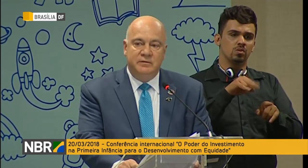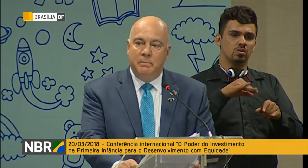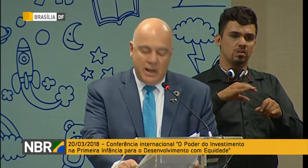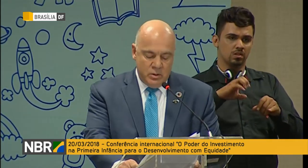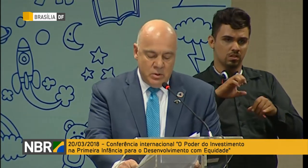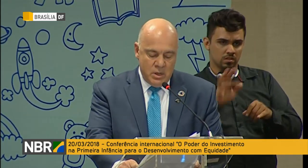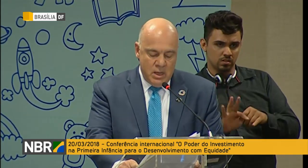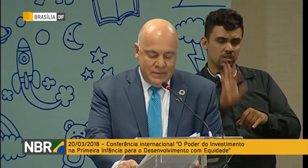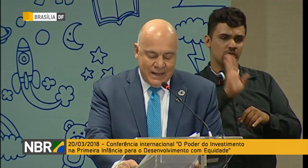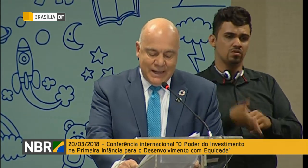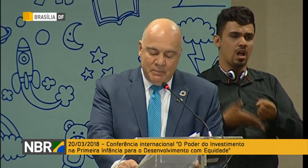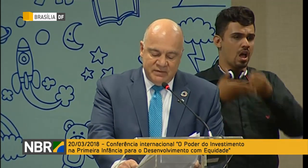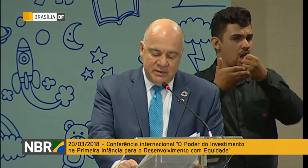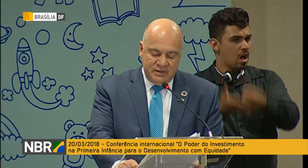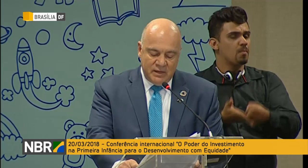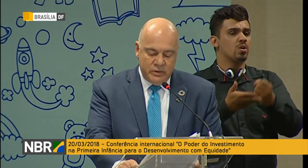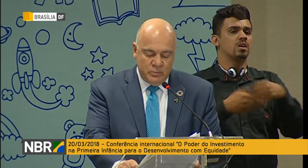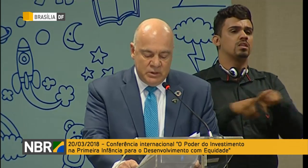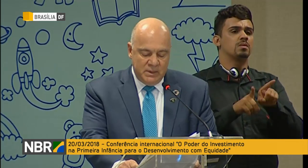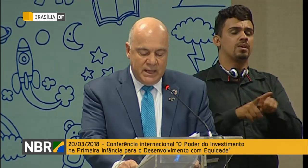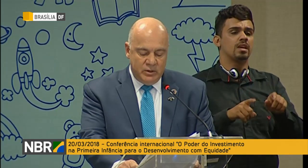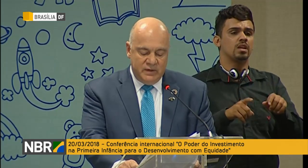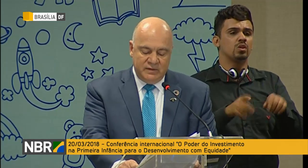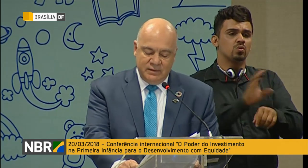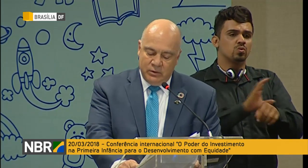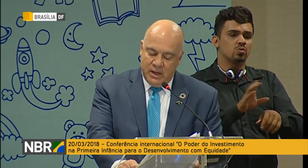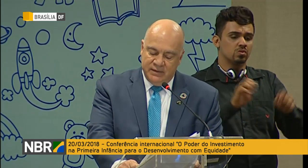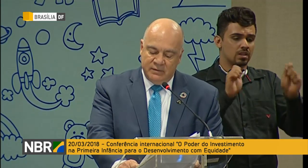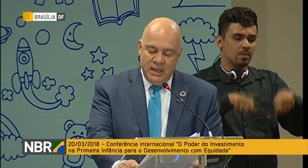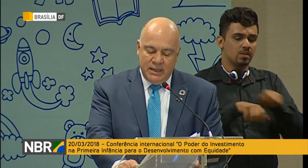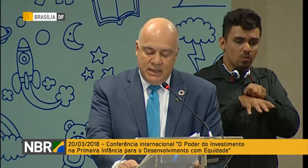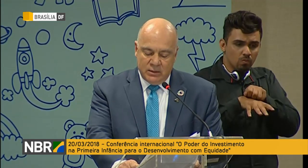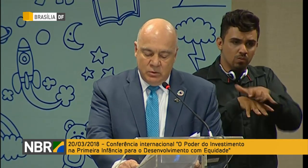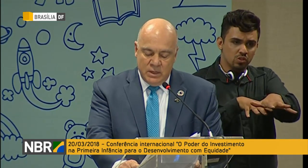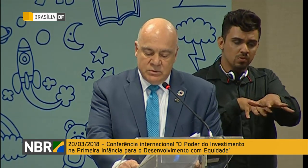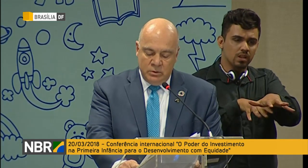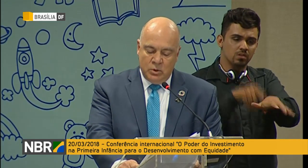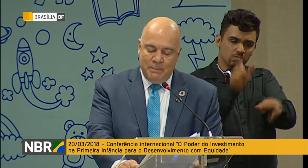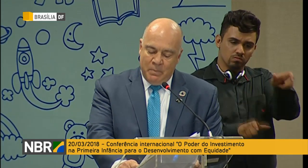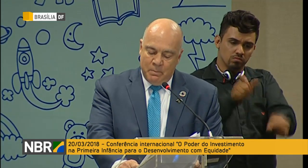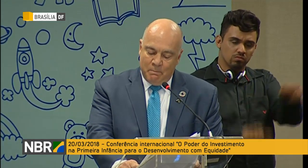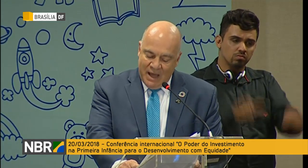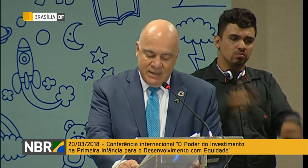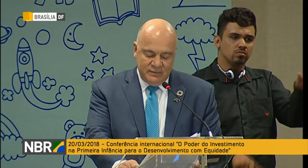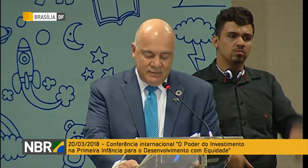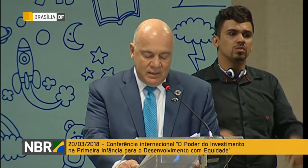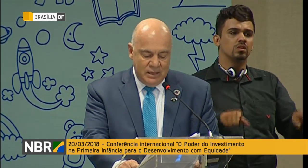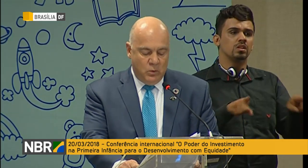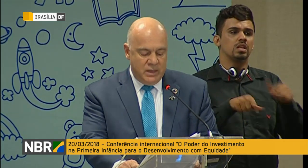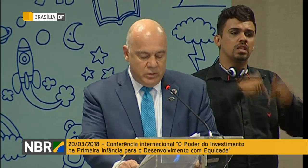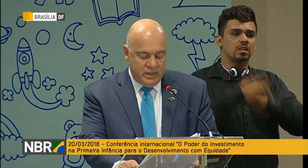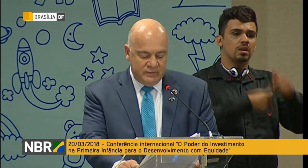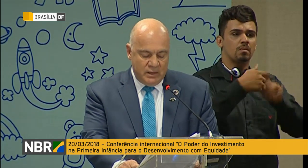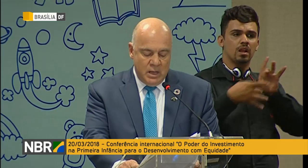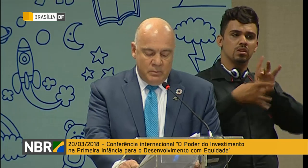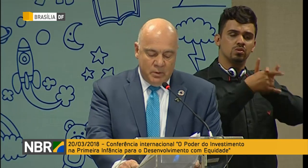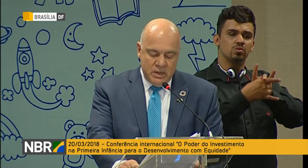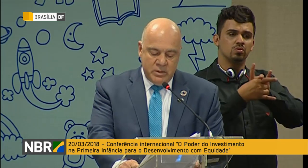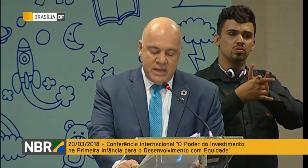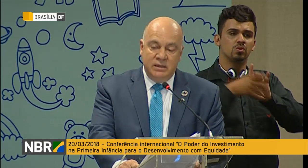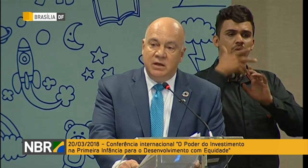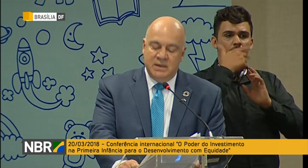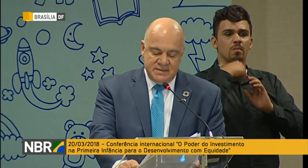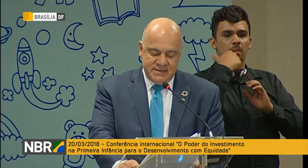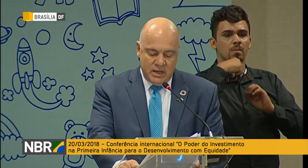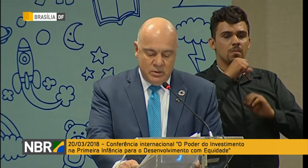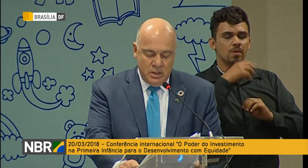e participado da capacitação de multiplicadores estaduais que atuam junto a pais e cuidadores por meio